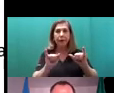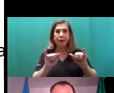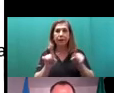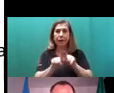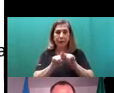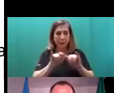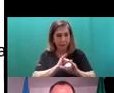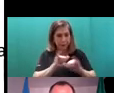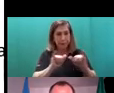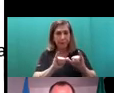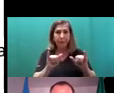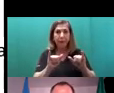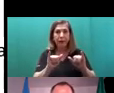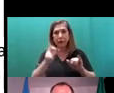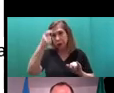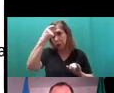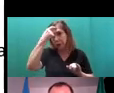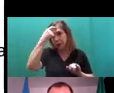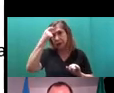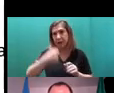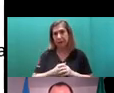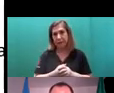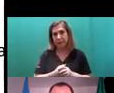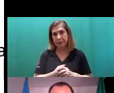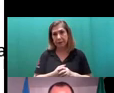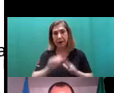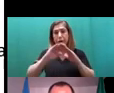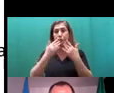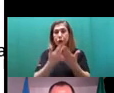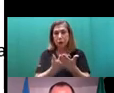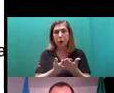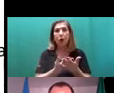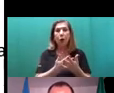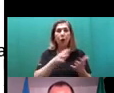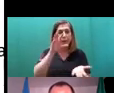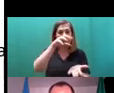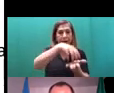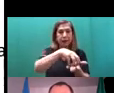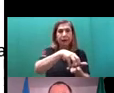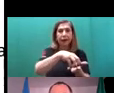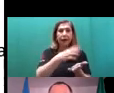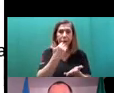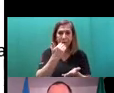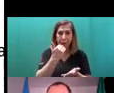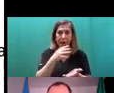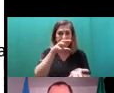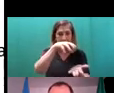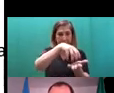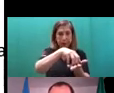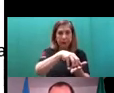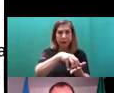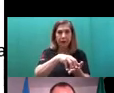para conscientizar nas escolas e também nos centros de alimentação,